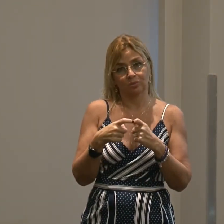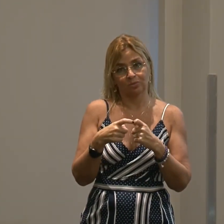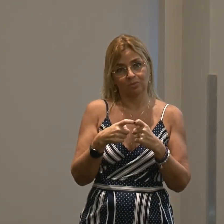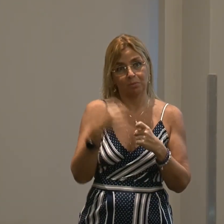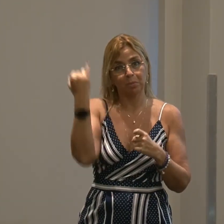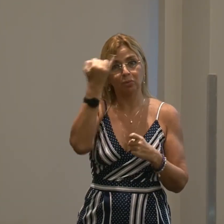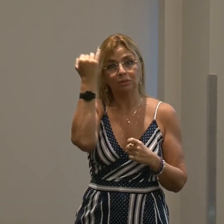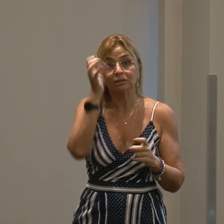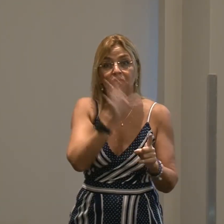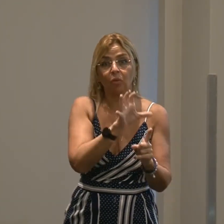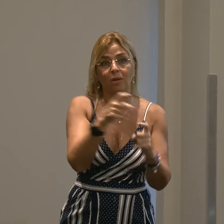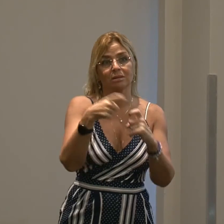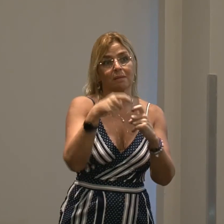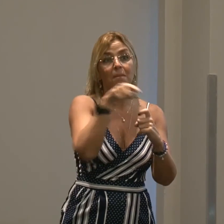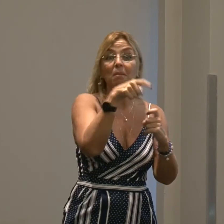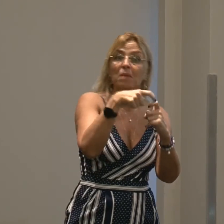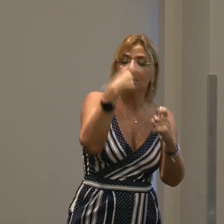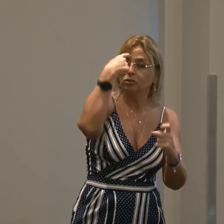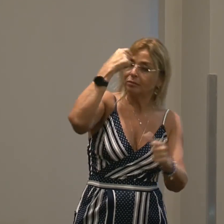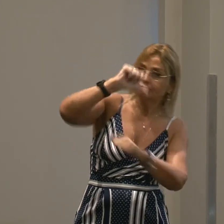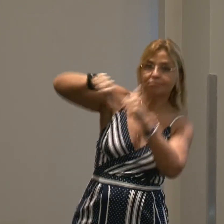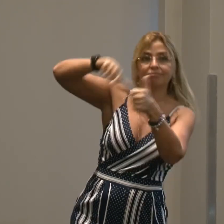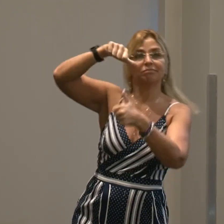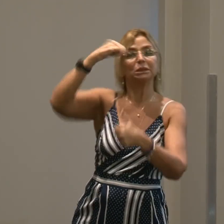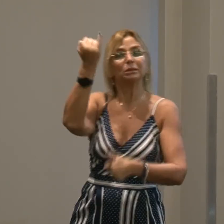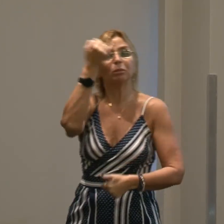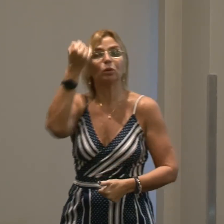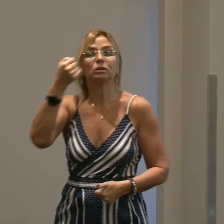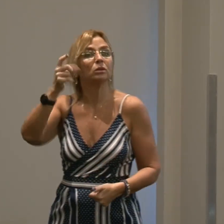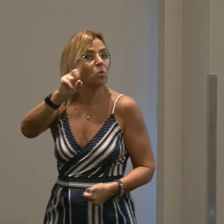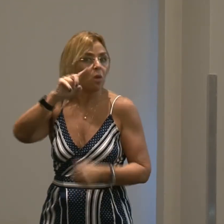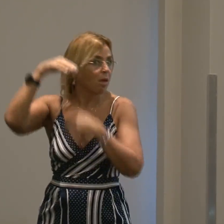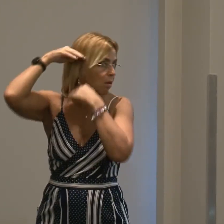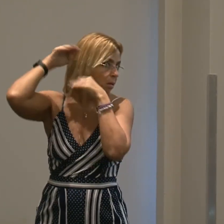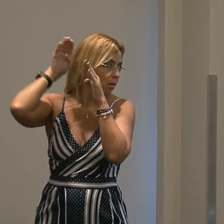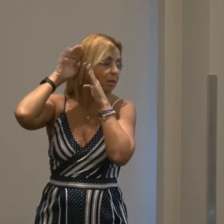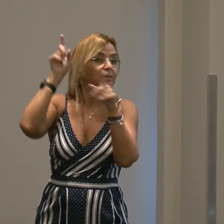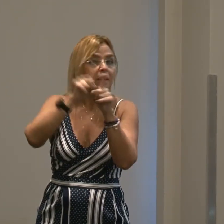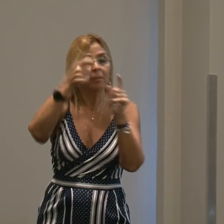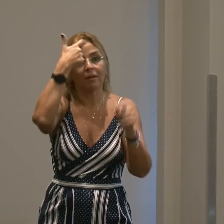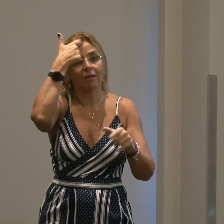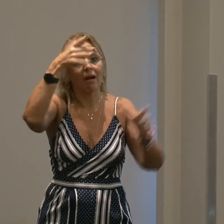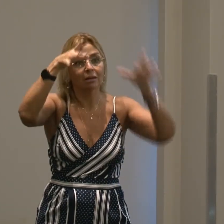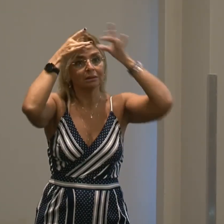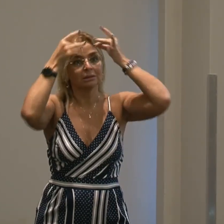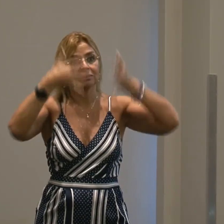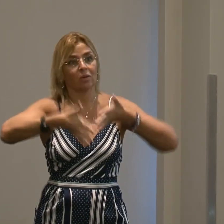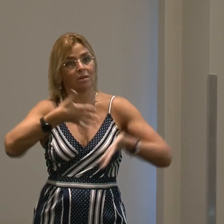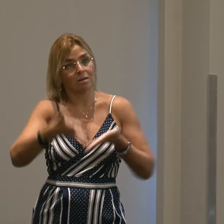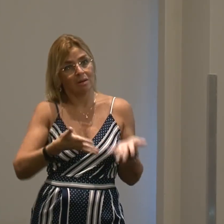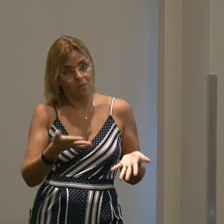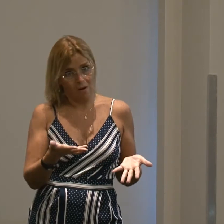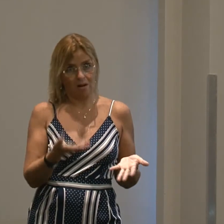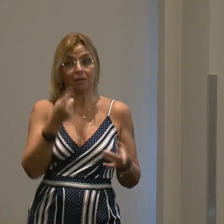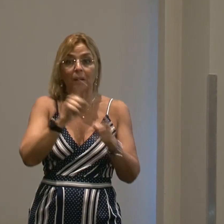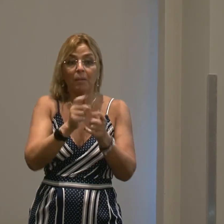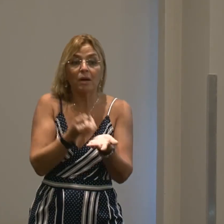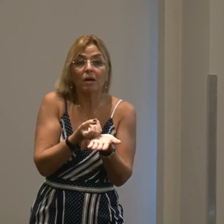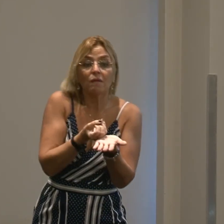precisa ajudar e entender que esses médicos, eles têm que mudar as suas perspectivas com relação à pessoa surda. E entender